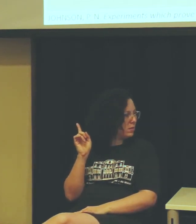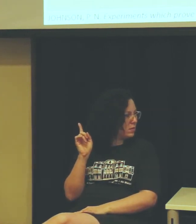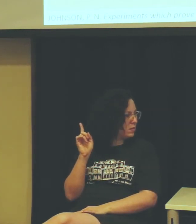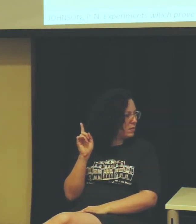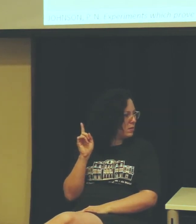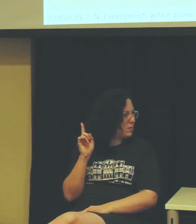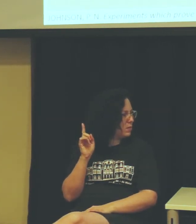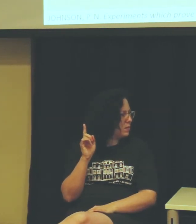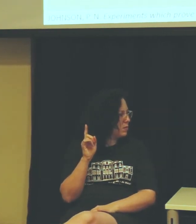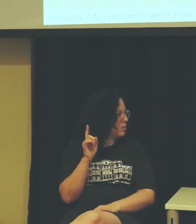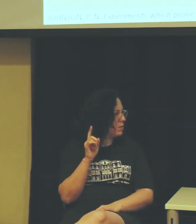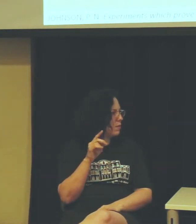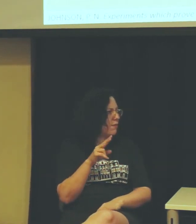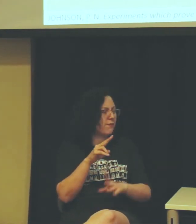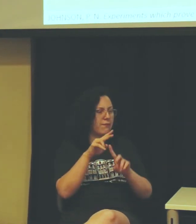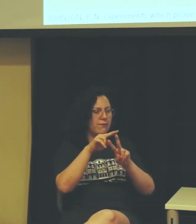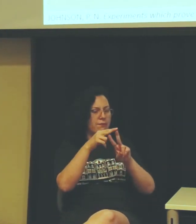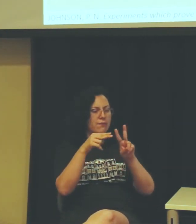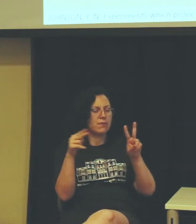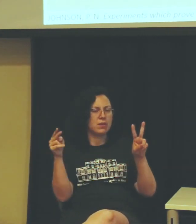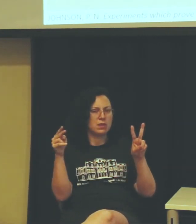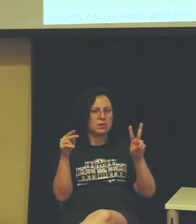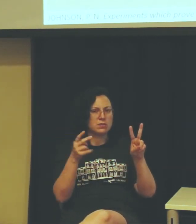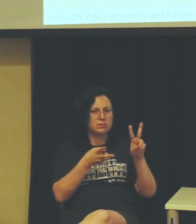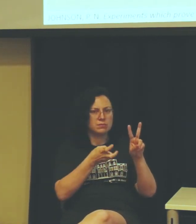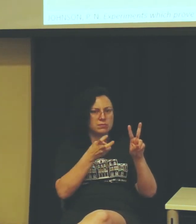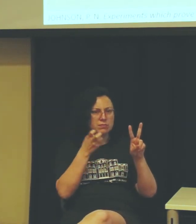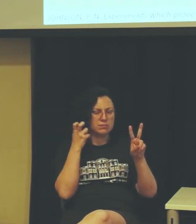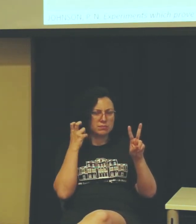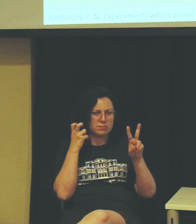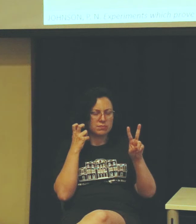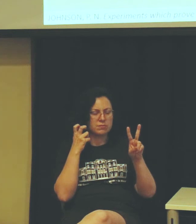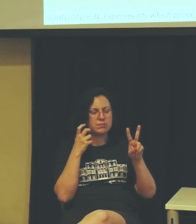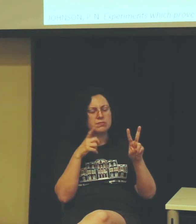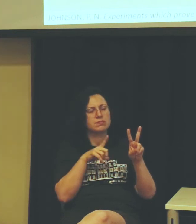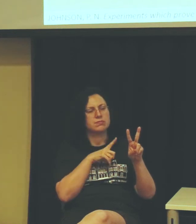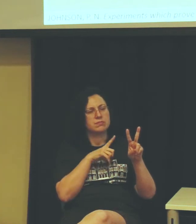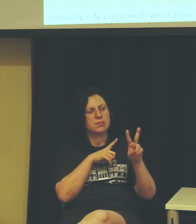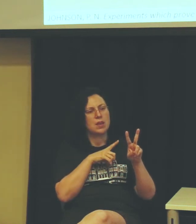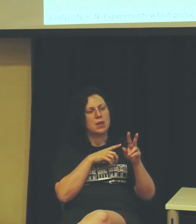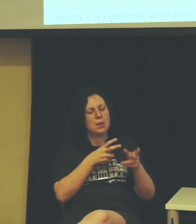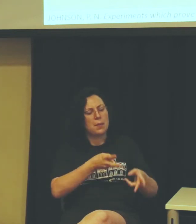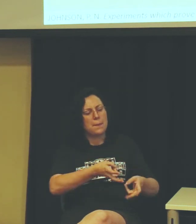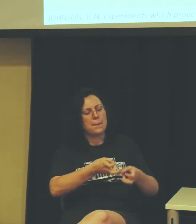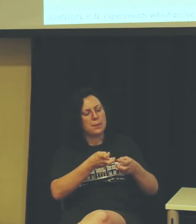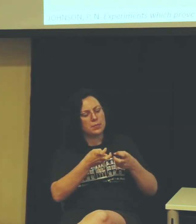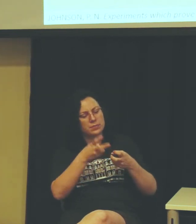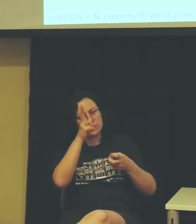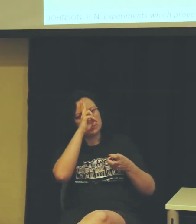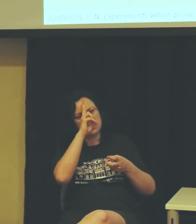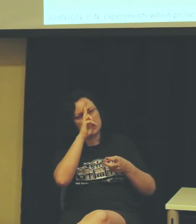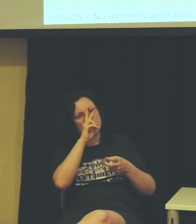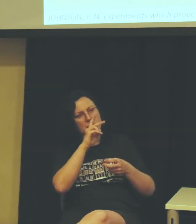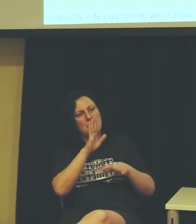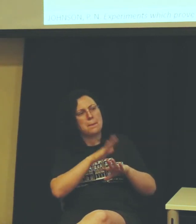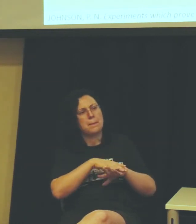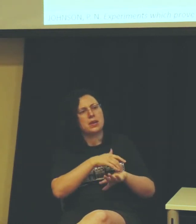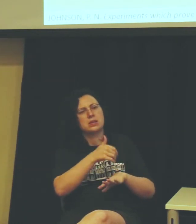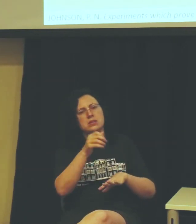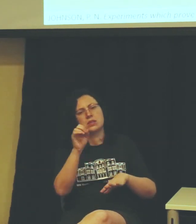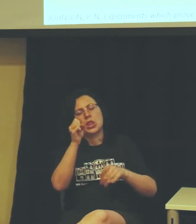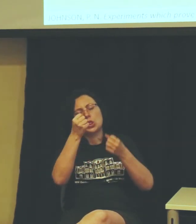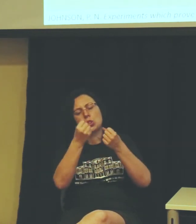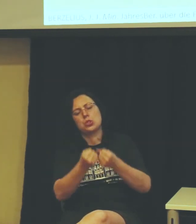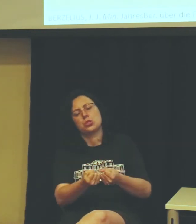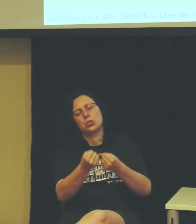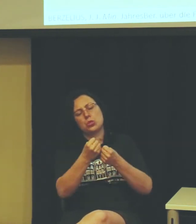aquela mineração da Vale, onde eles fazem a extração de ferro, tem também uma mina histórica que por muito tempo produziu mais de 100 toneladas de ouro.